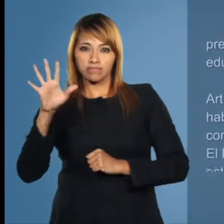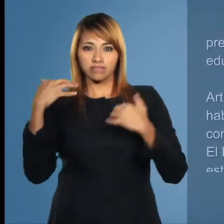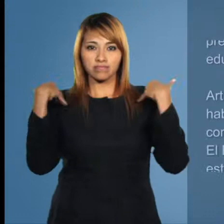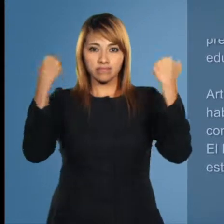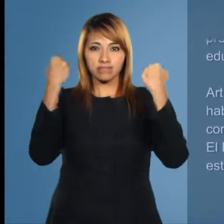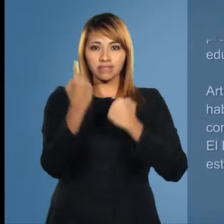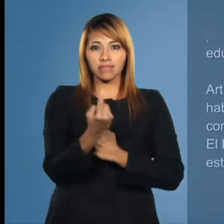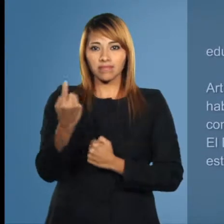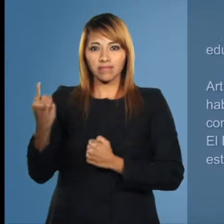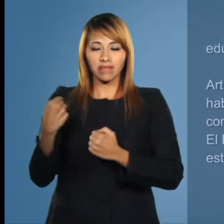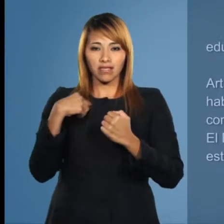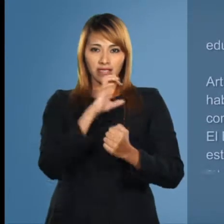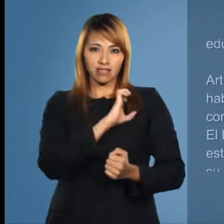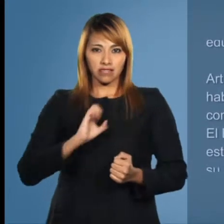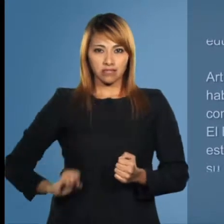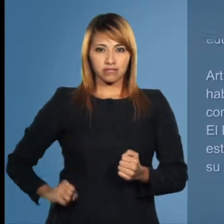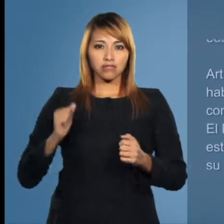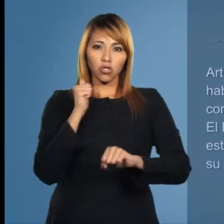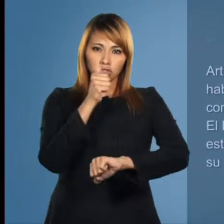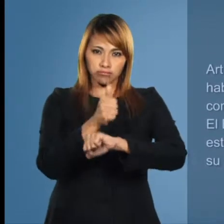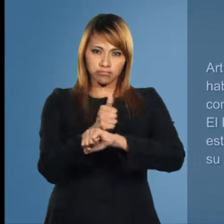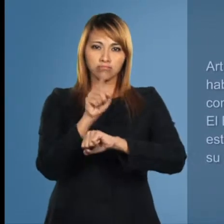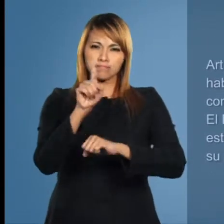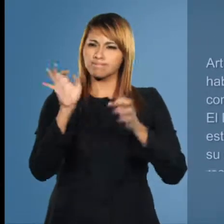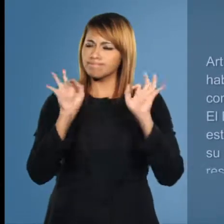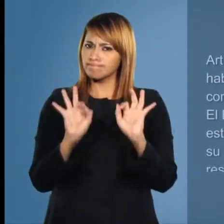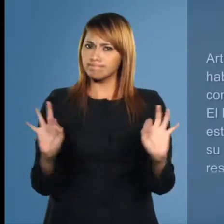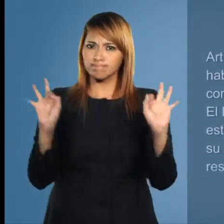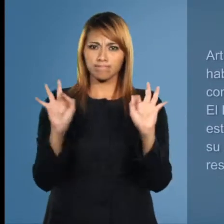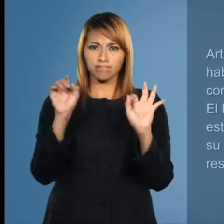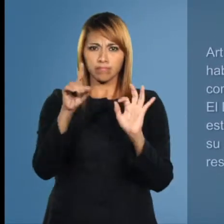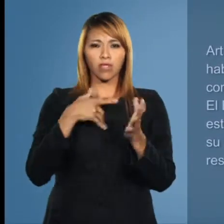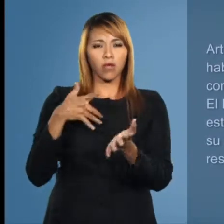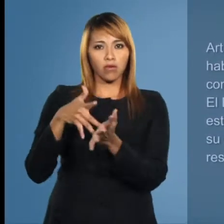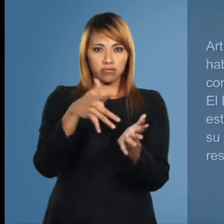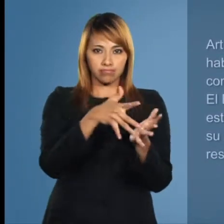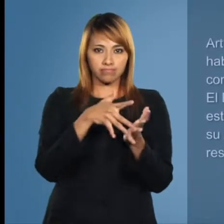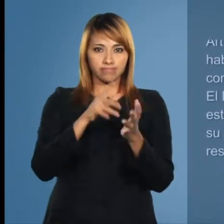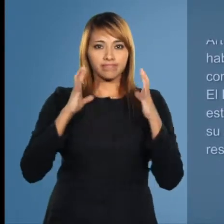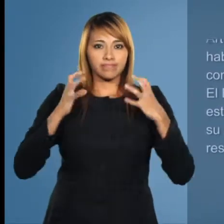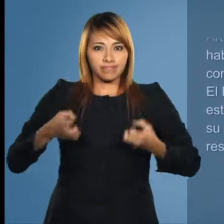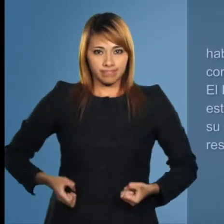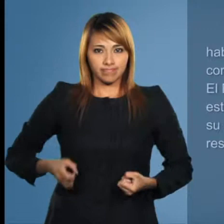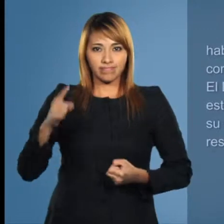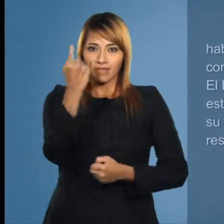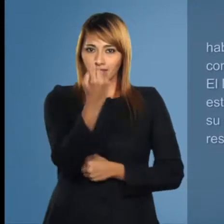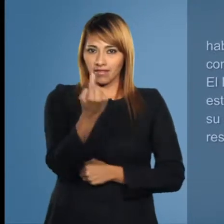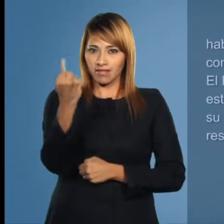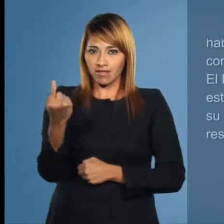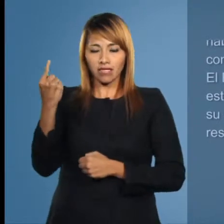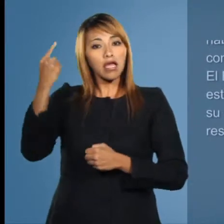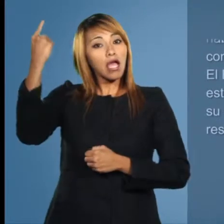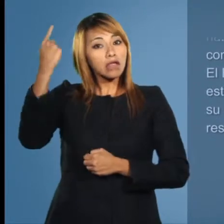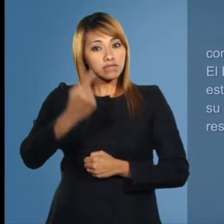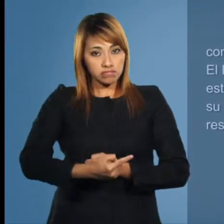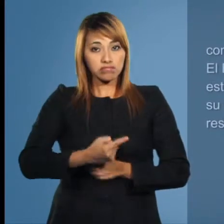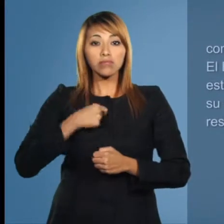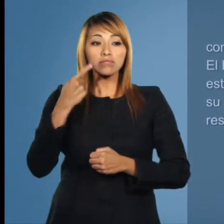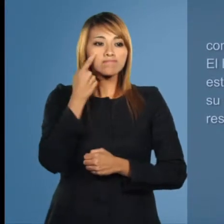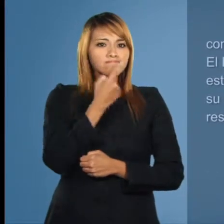habitantes de la República constituye un bien público. El Estado y las personas están obligados a velar por su